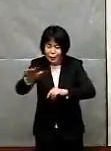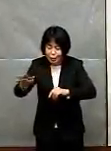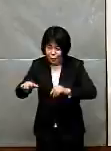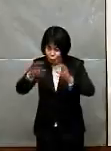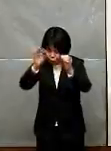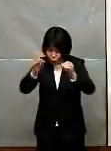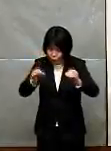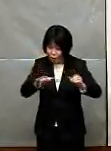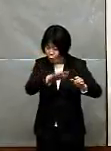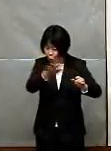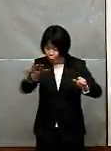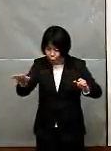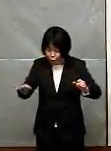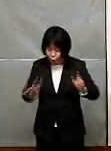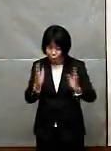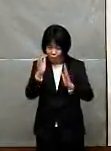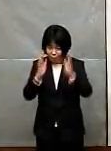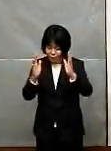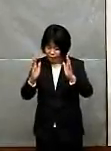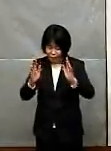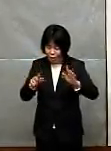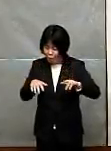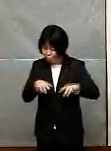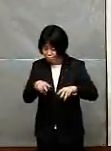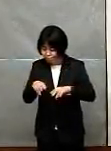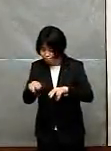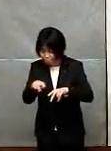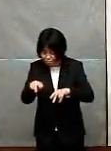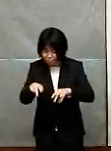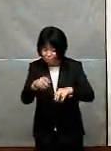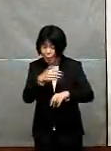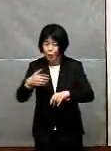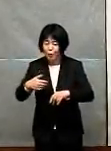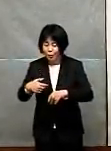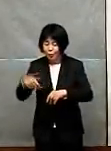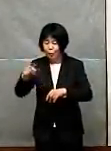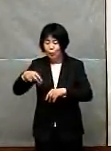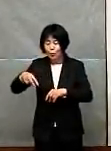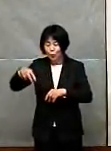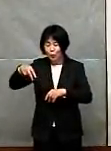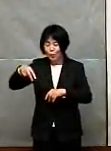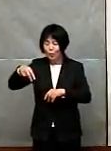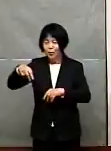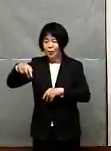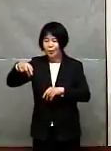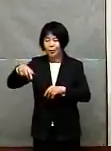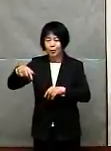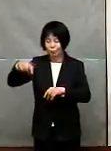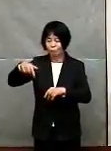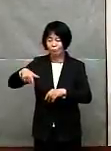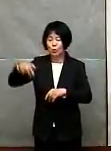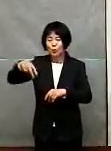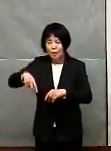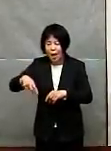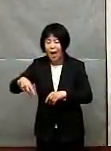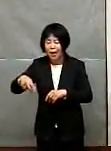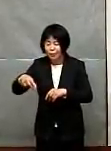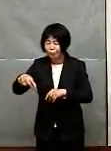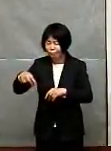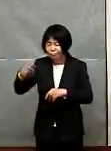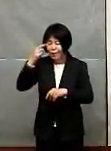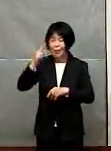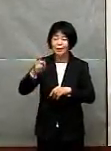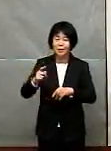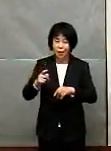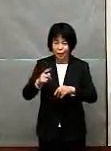や林の中を散策します。ブナの原生林の息吹を感じたり、雪化粧をした雄